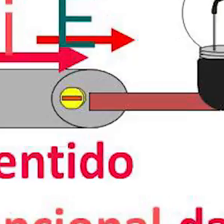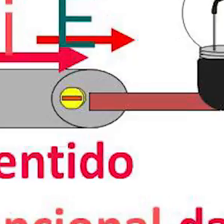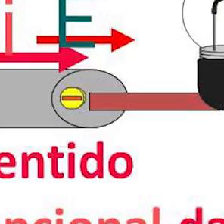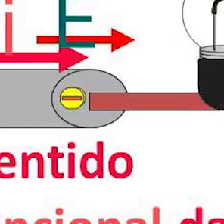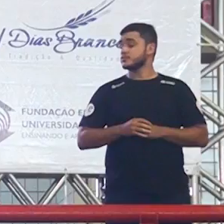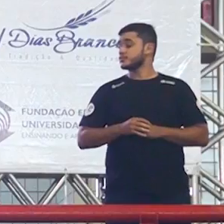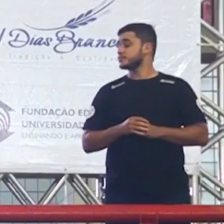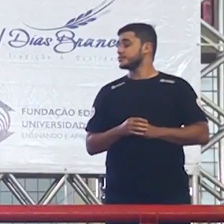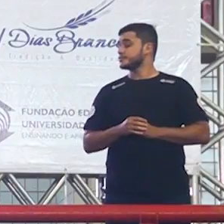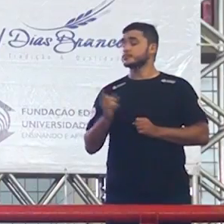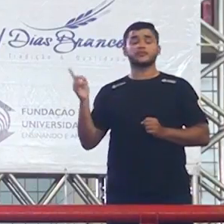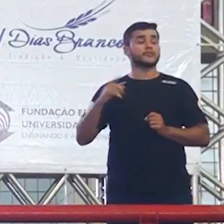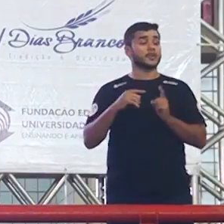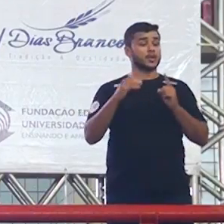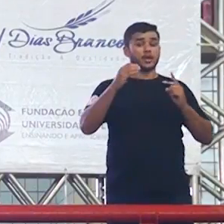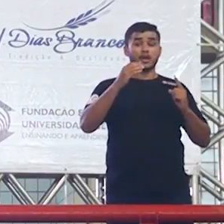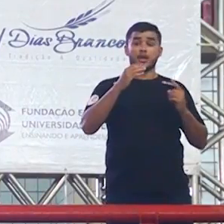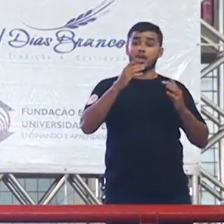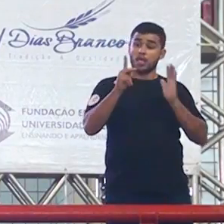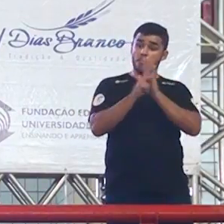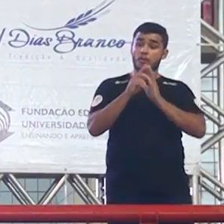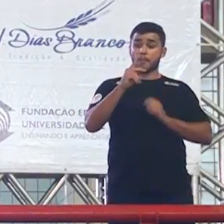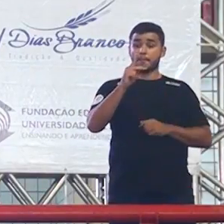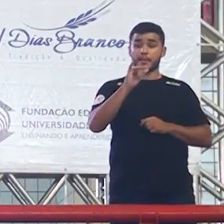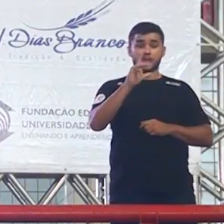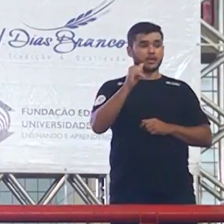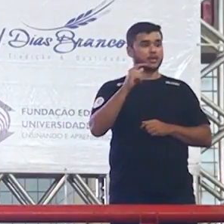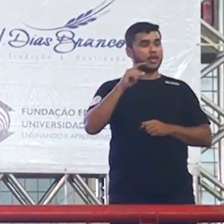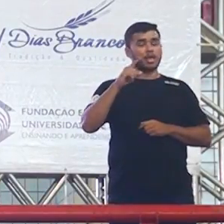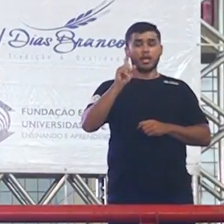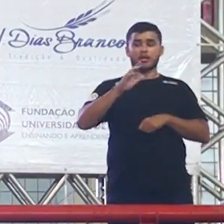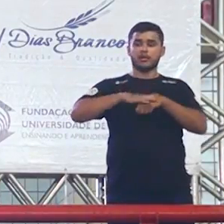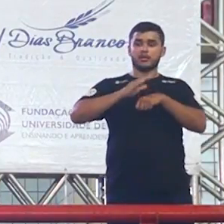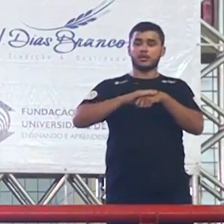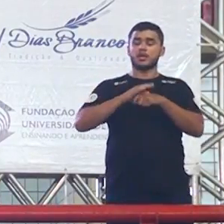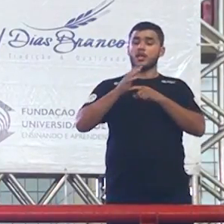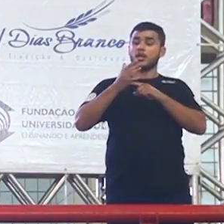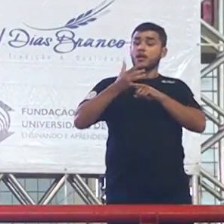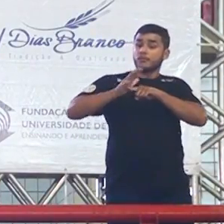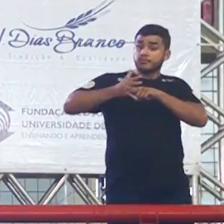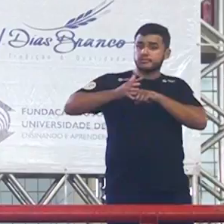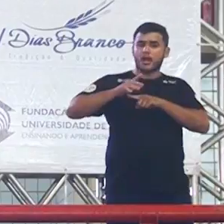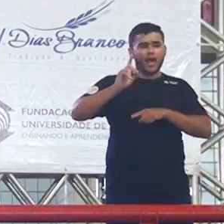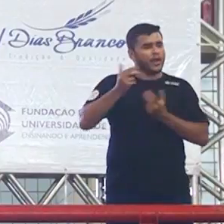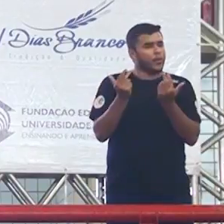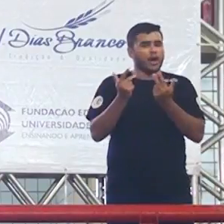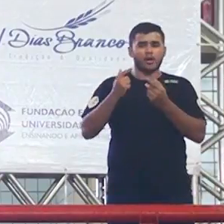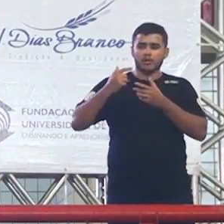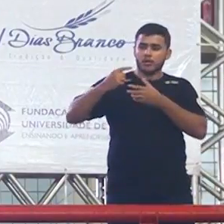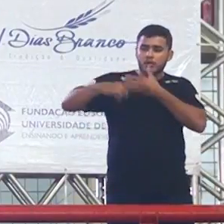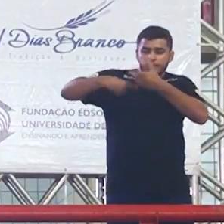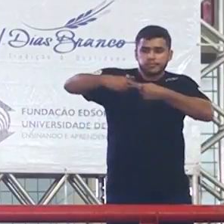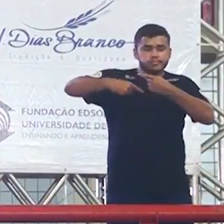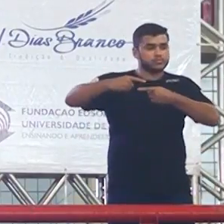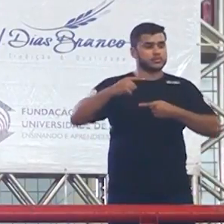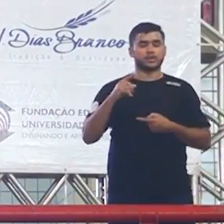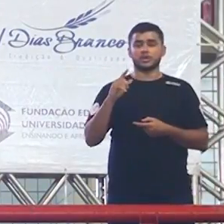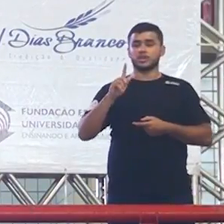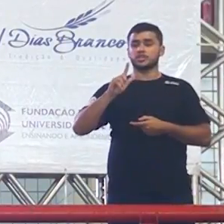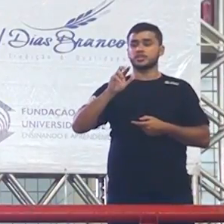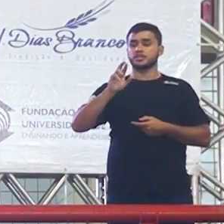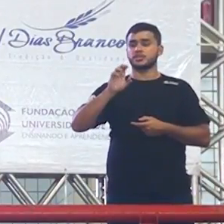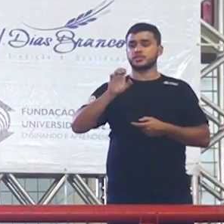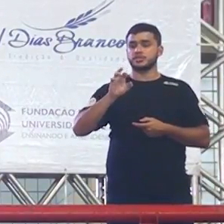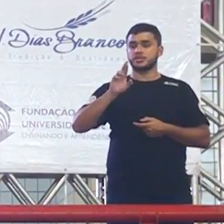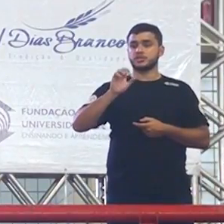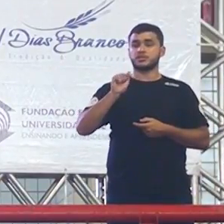O que é uma pilha? É um gerador. O nome já diz. A pilha vai gerar. A pilha vai o que,